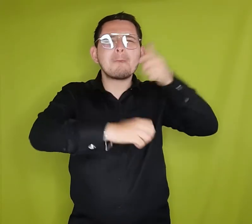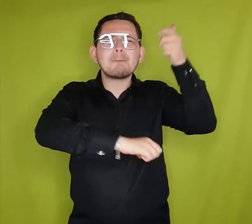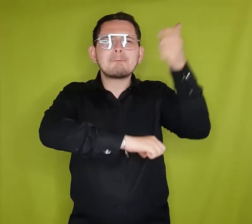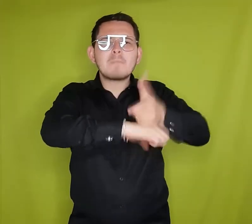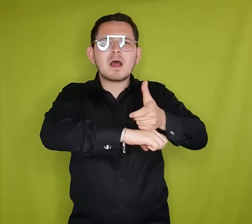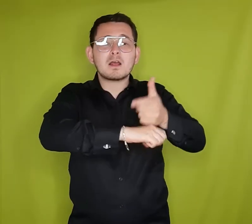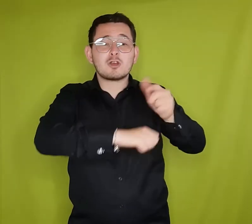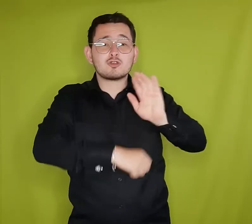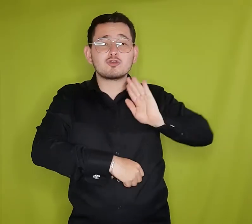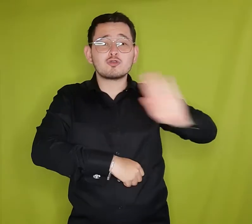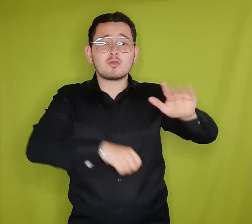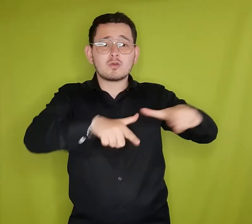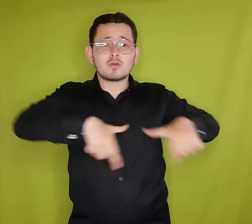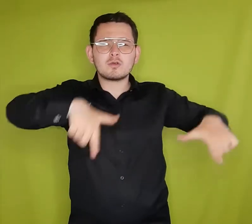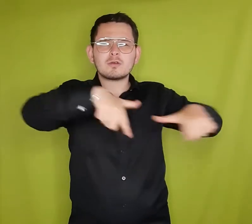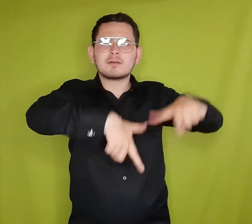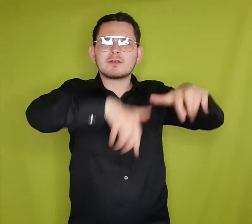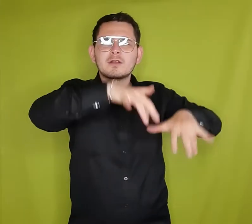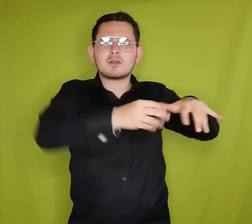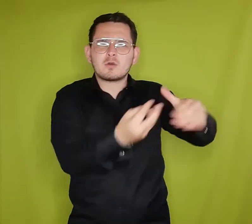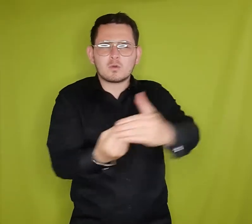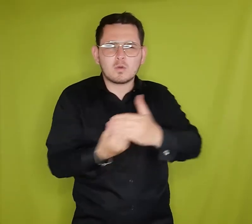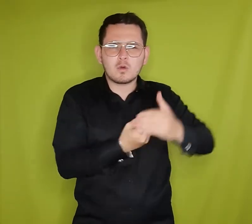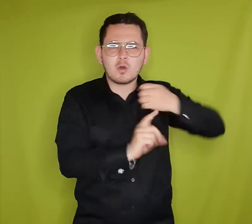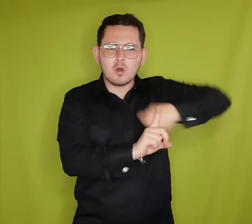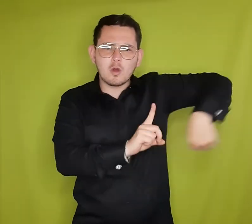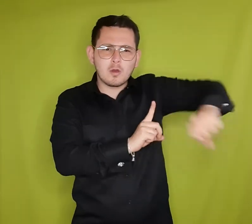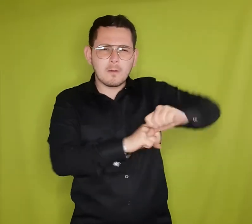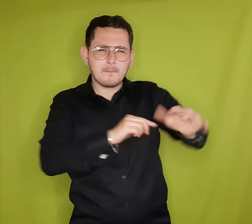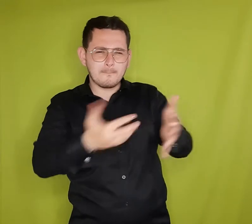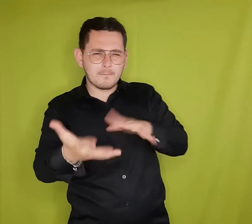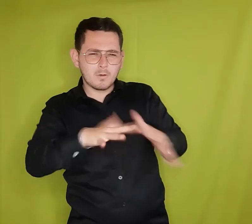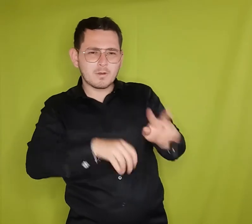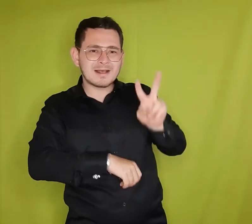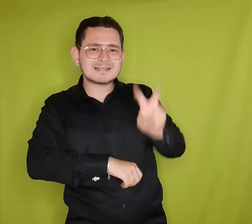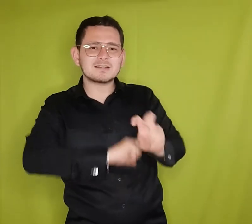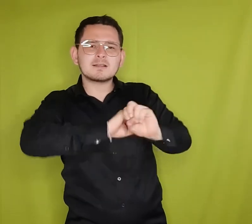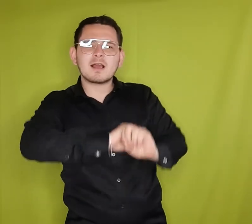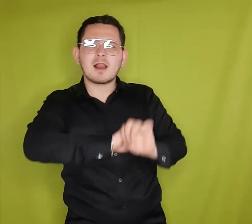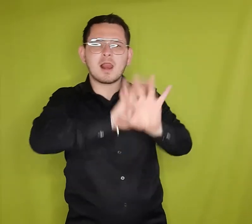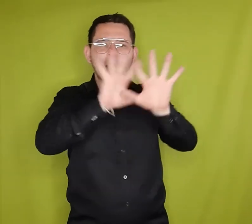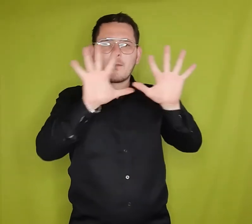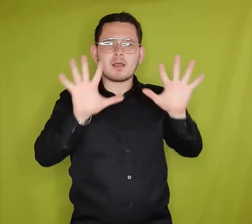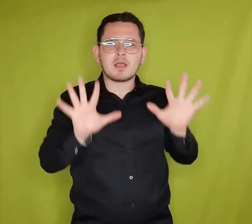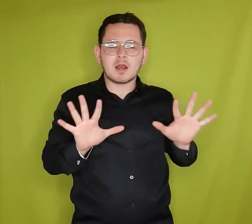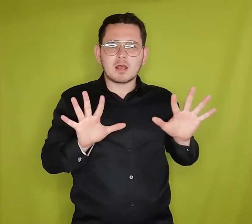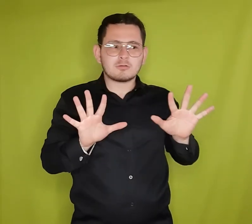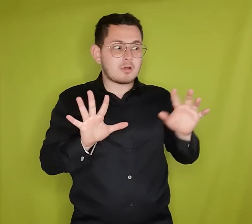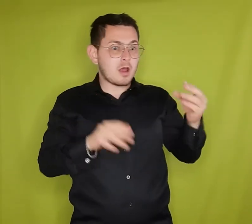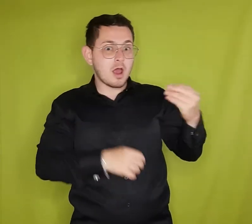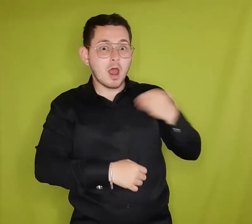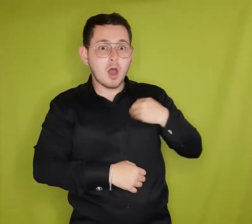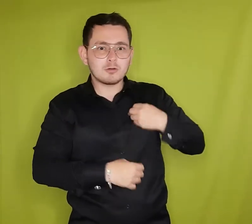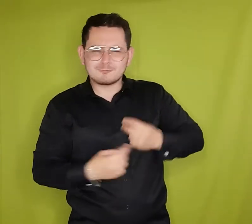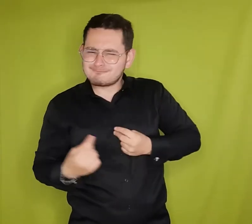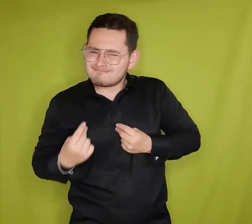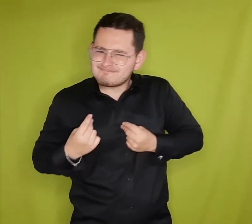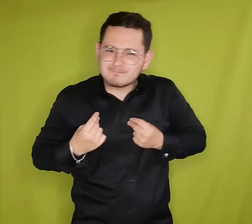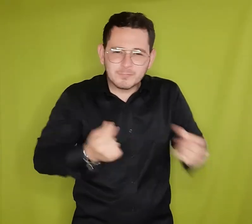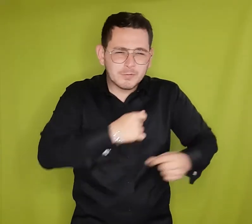Secretaría de Protección Social sobre las 7 de la mañana, razón por la cual se activó de inmediato todo lo definido